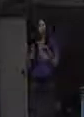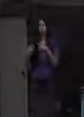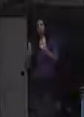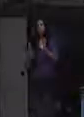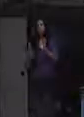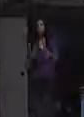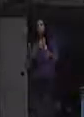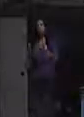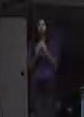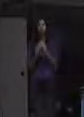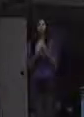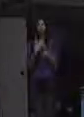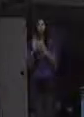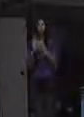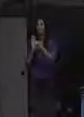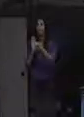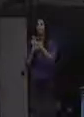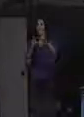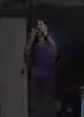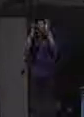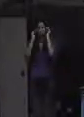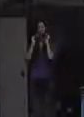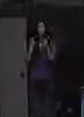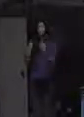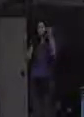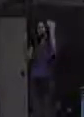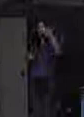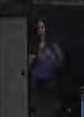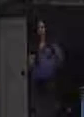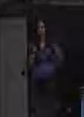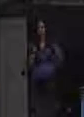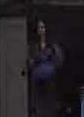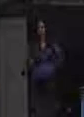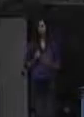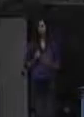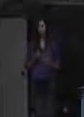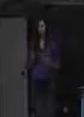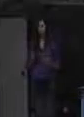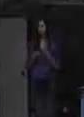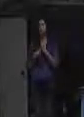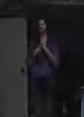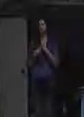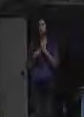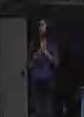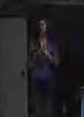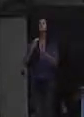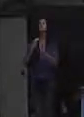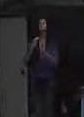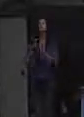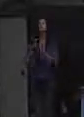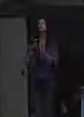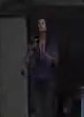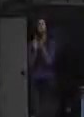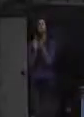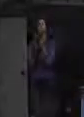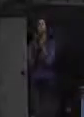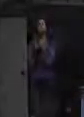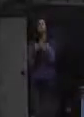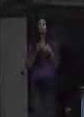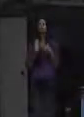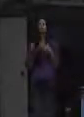atribuições legais, vem respeitosamente à presença de Vossa Excelência apresentar o seguinte requerimento. Solicito